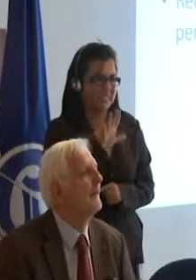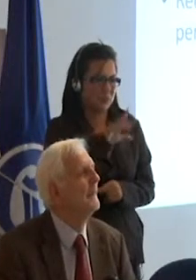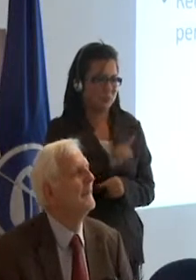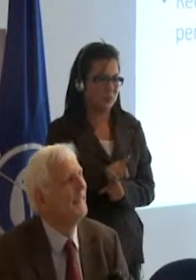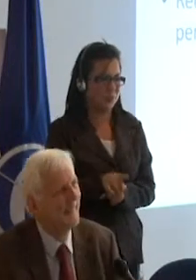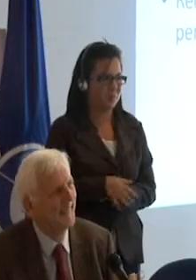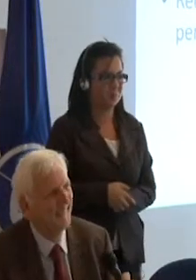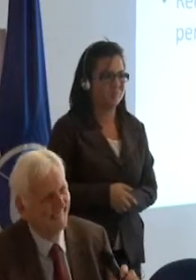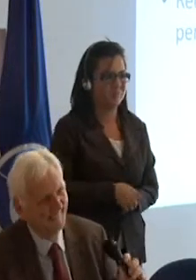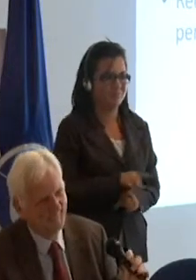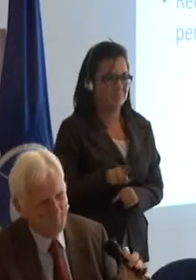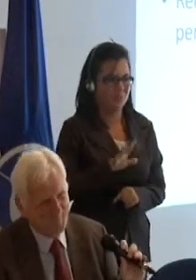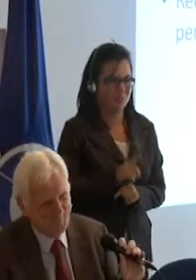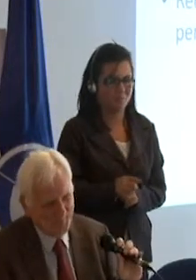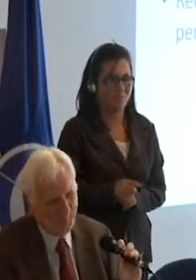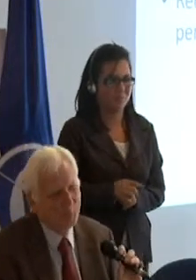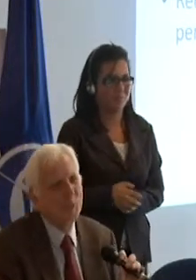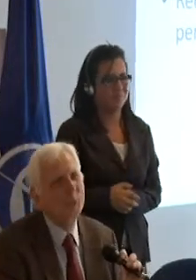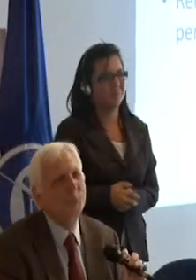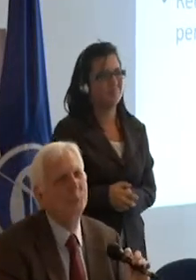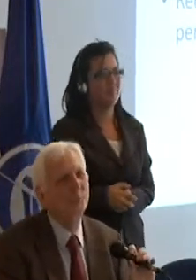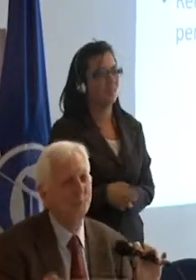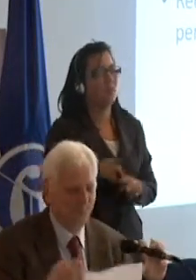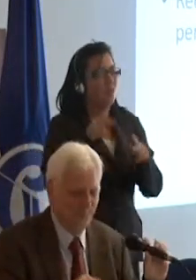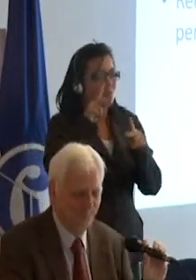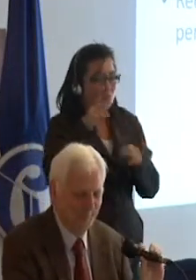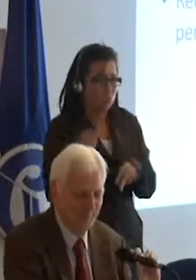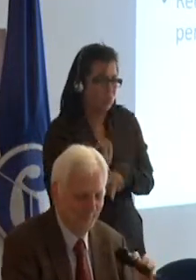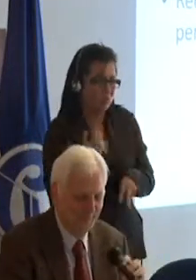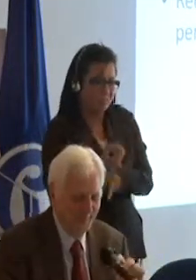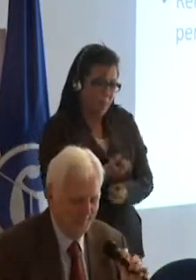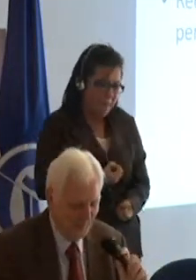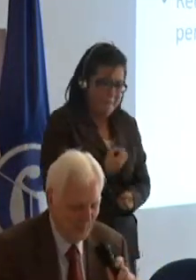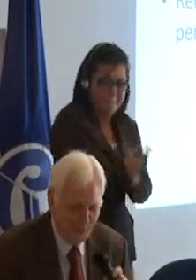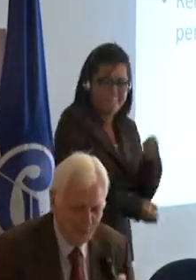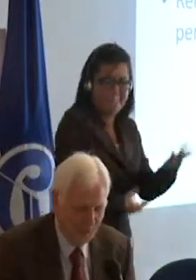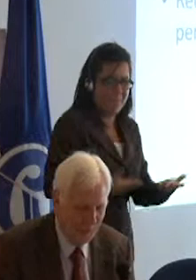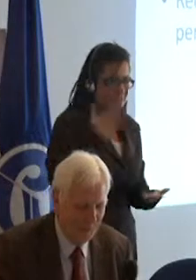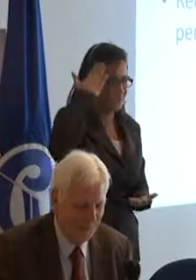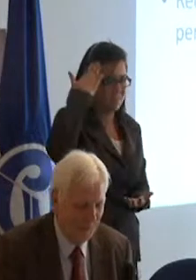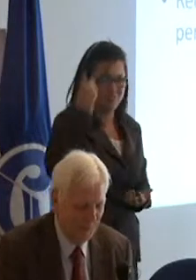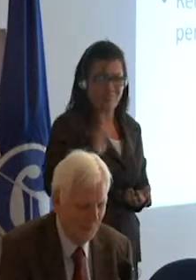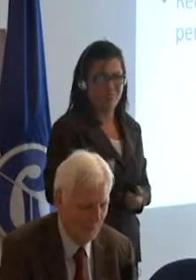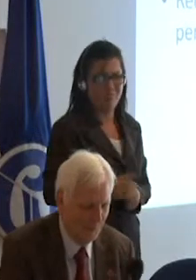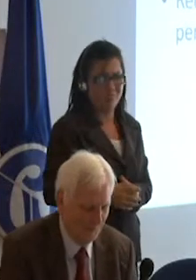muchos docentes no expresan lo que saben. Es la conclusión.